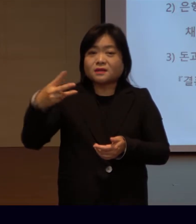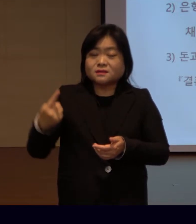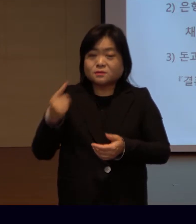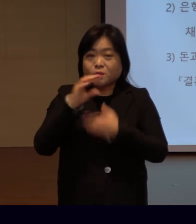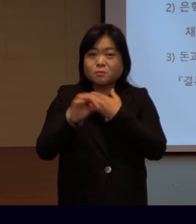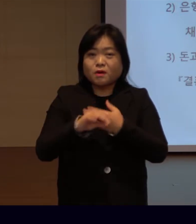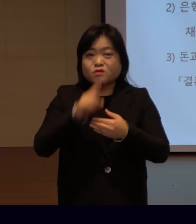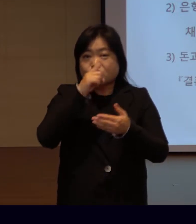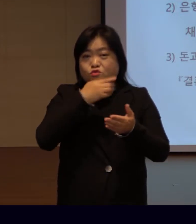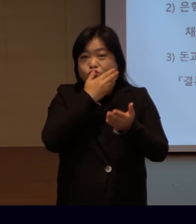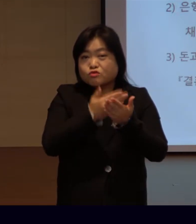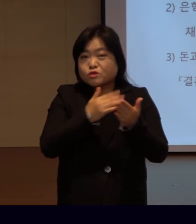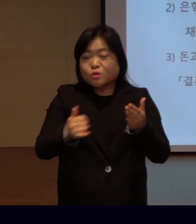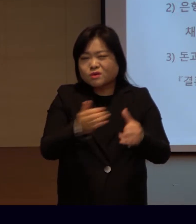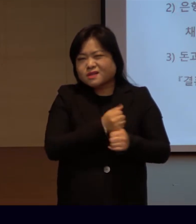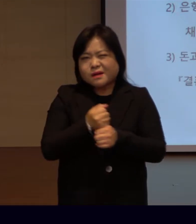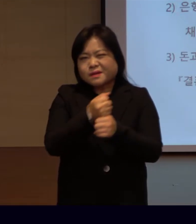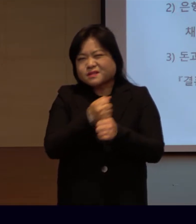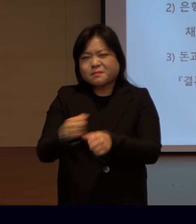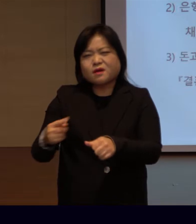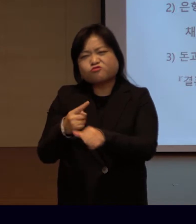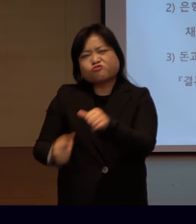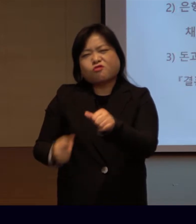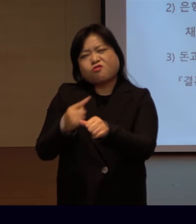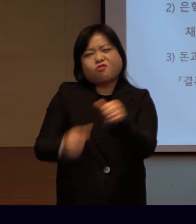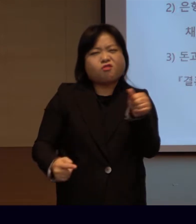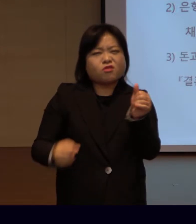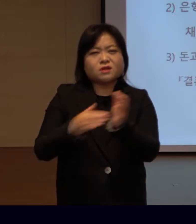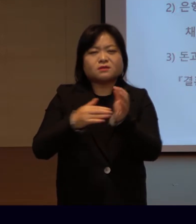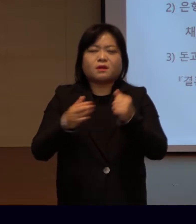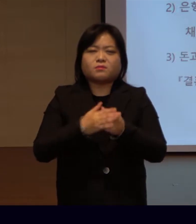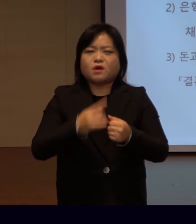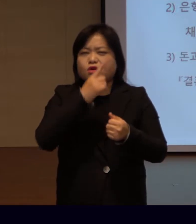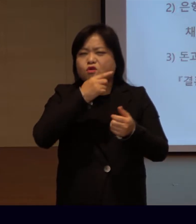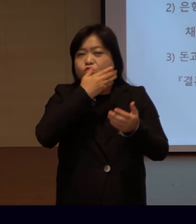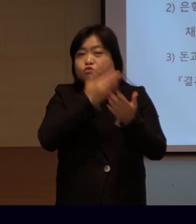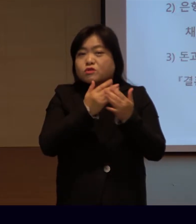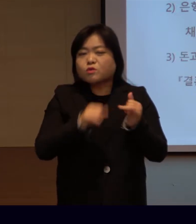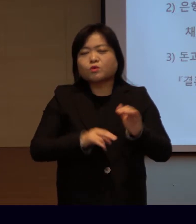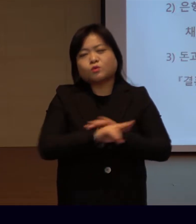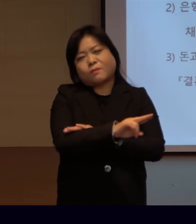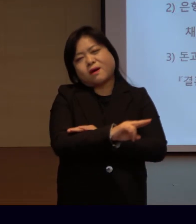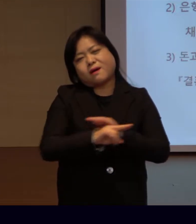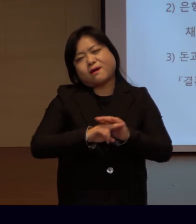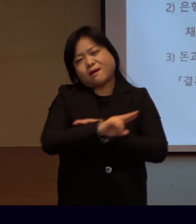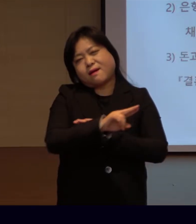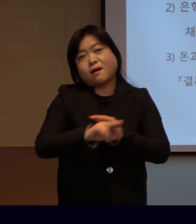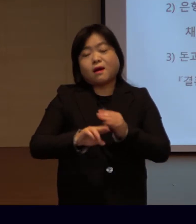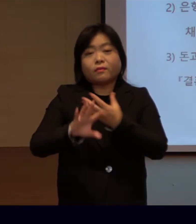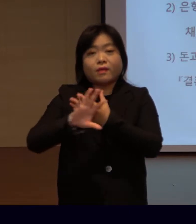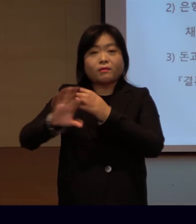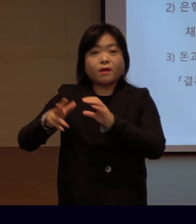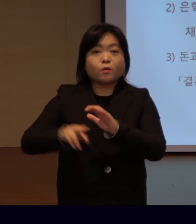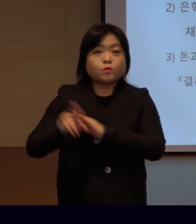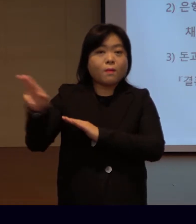무조건 잡아다가 그냥 단두대에서 죽였기 때문에 도망을 갈 수밖에 없어요. 도망을 가면, 망명을 가면 그 사람은